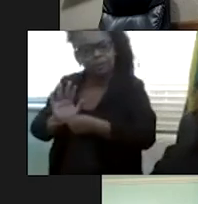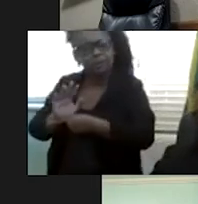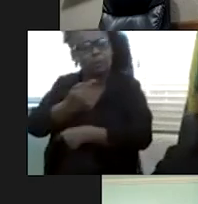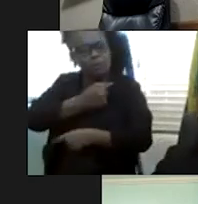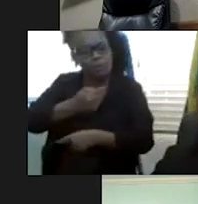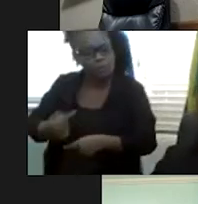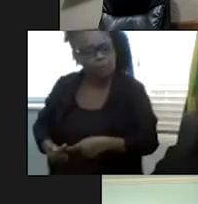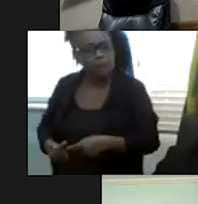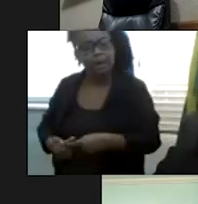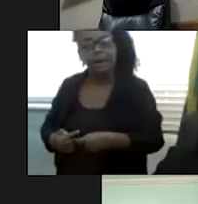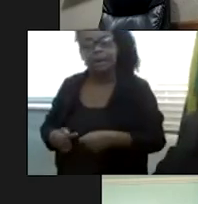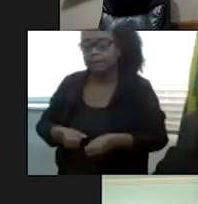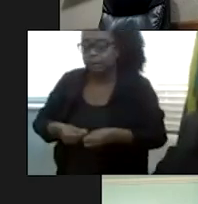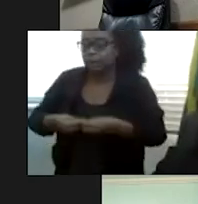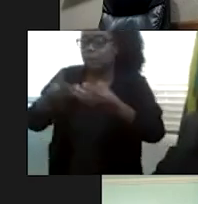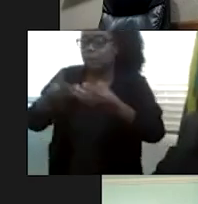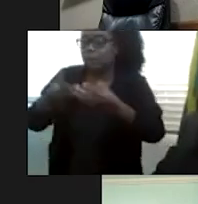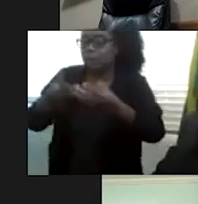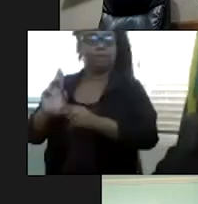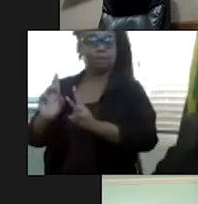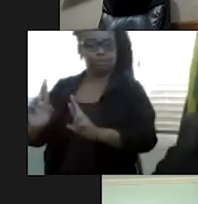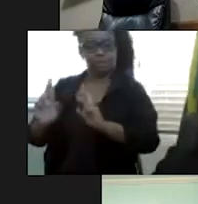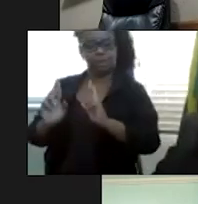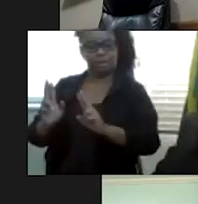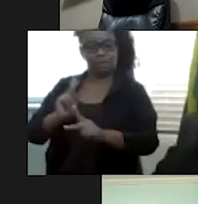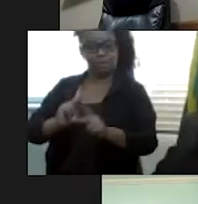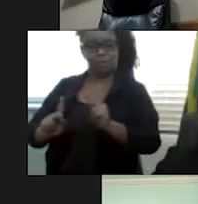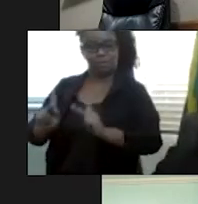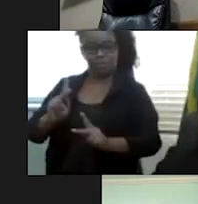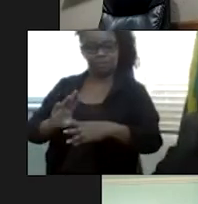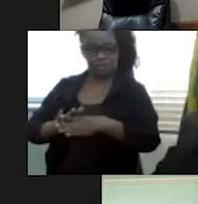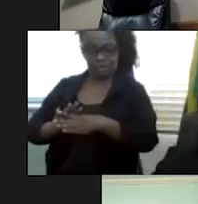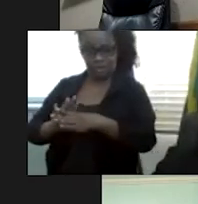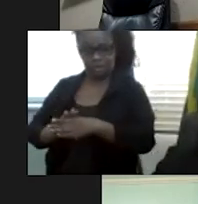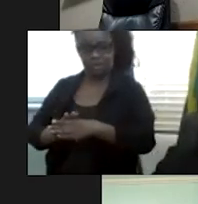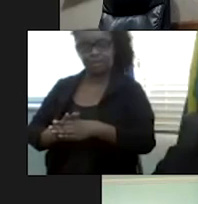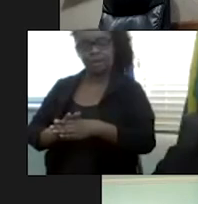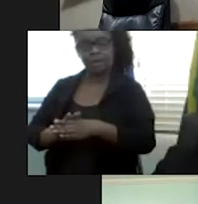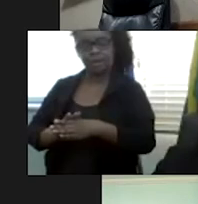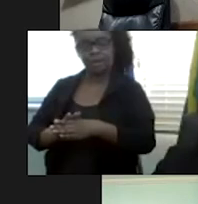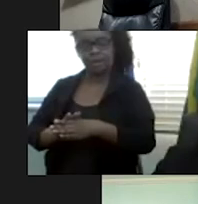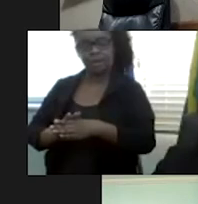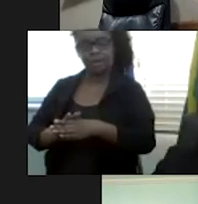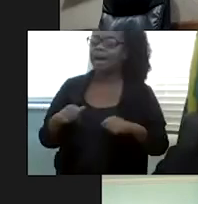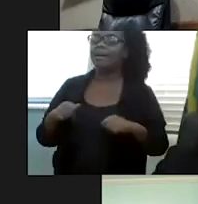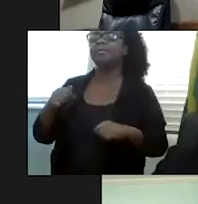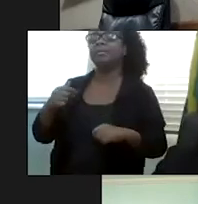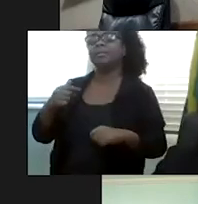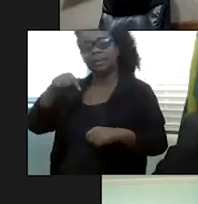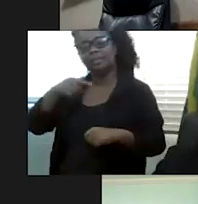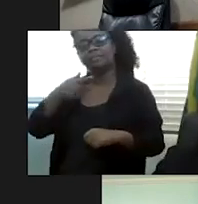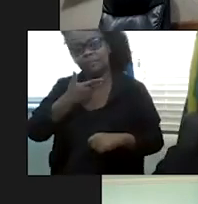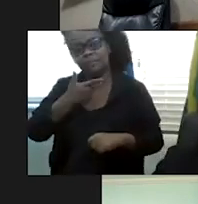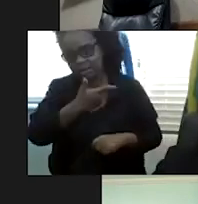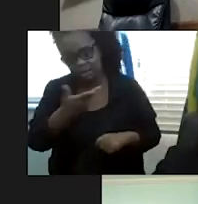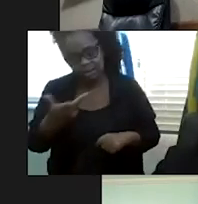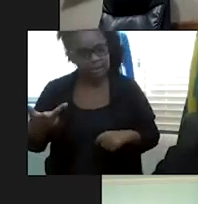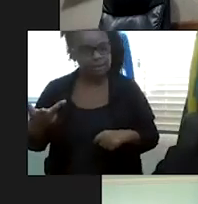dando esperança à nossa população de Duque de Caxias. Eu não poderia deixar de vir aqui